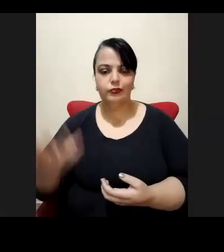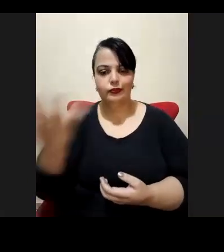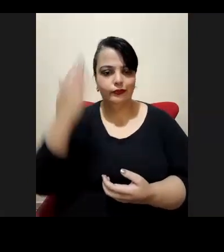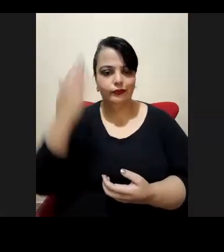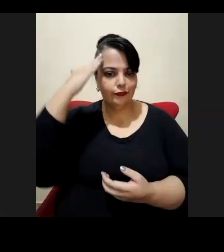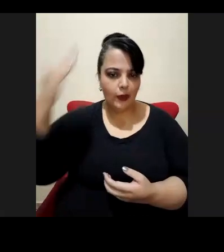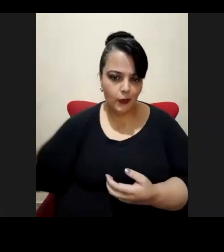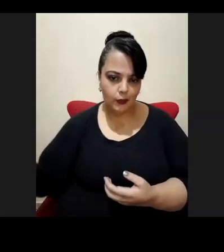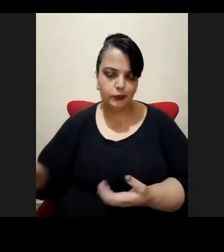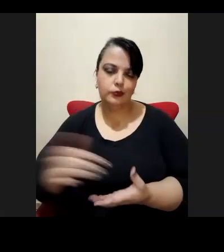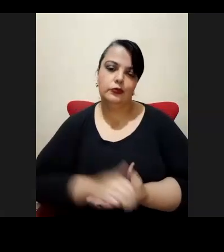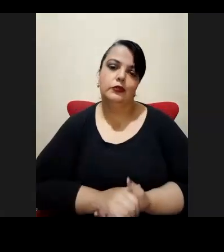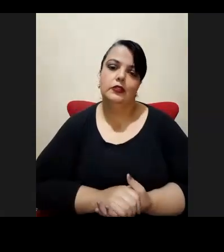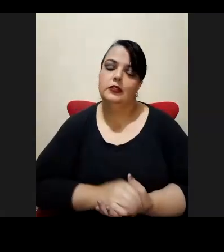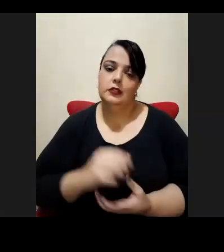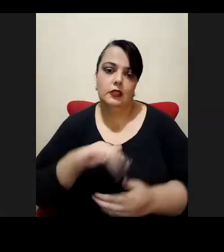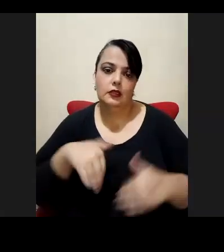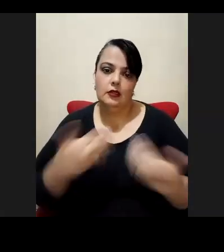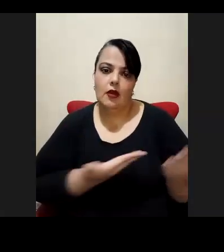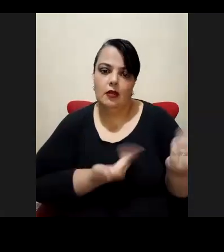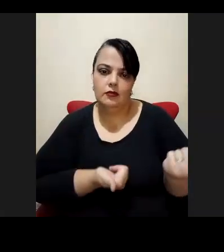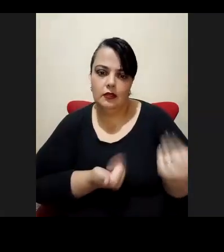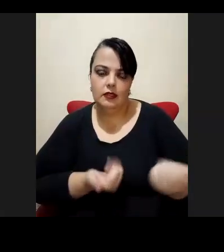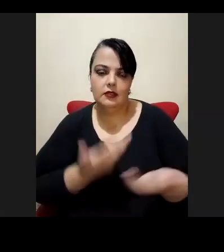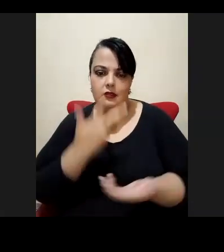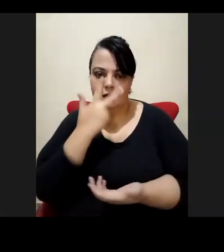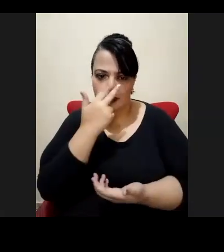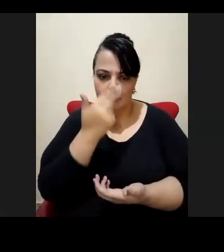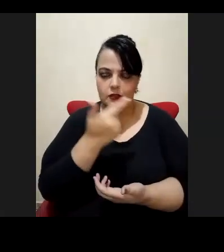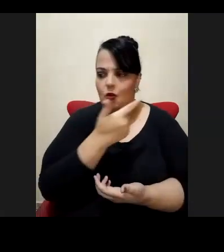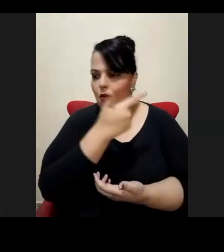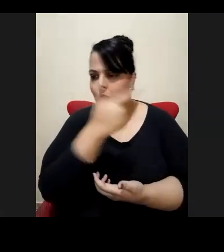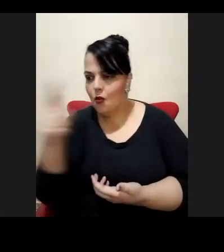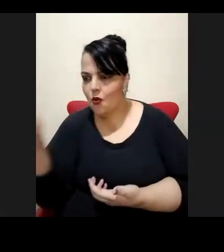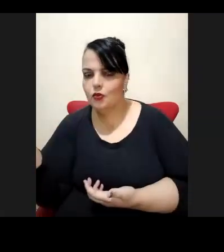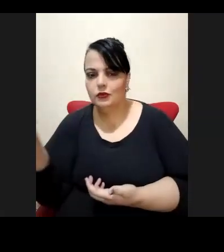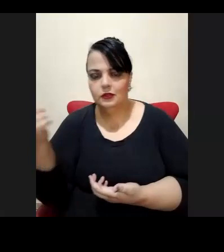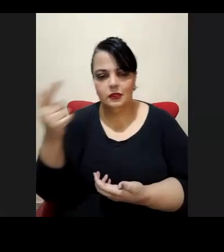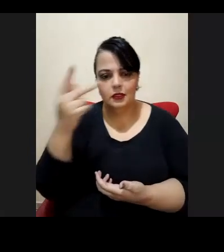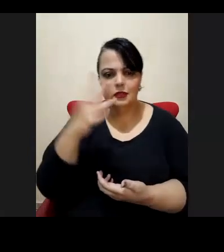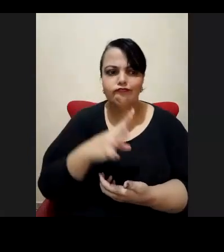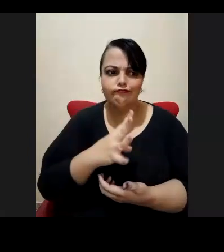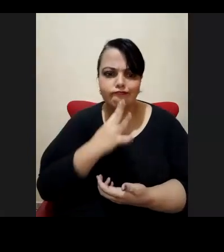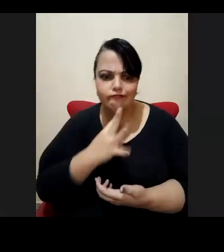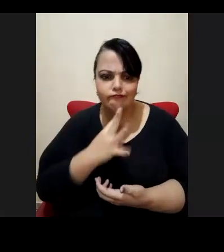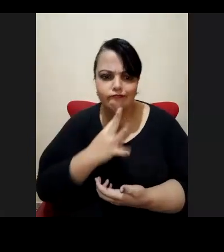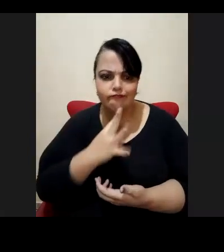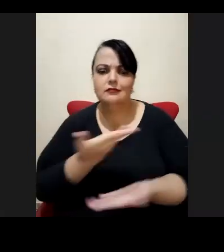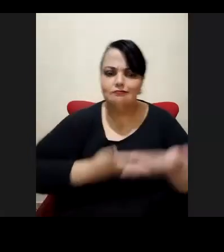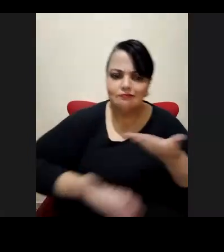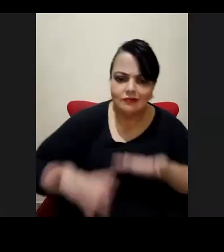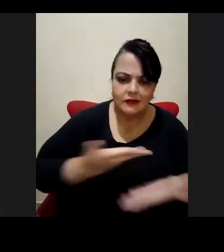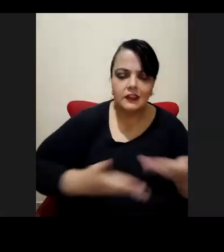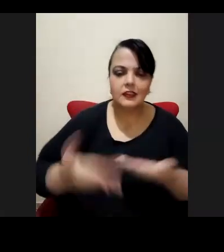eu sou adolescente muito crítico, né, dos outros adolescentes são populares, em geral essa fala ela vem